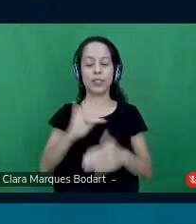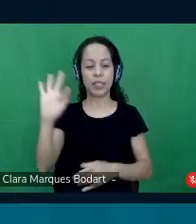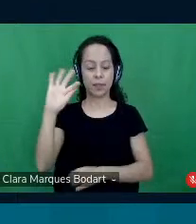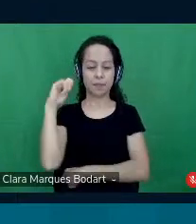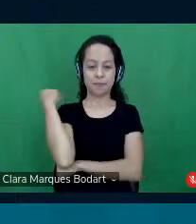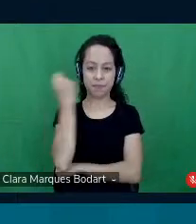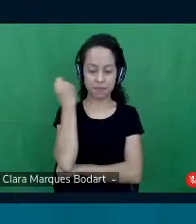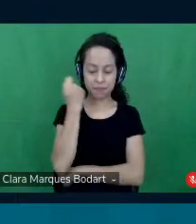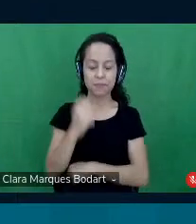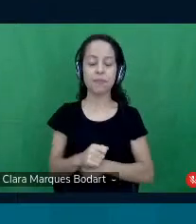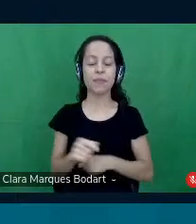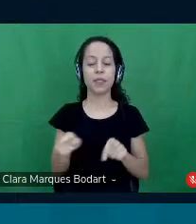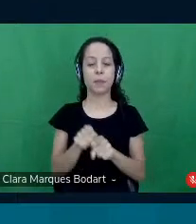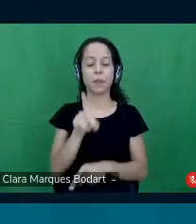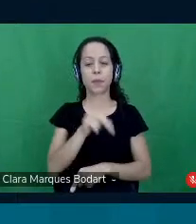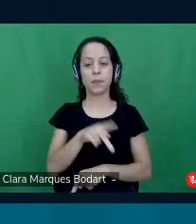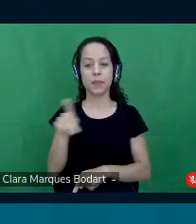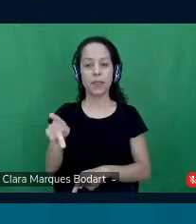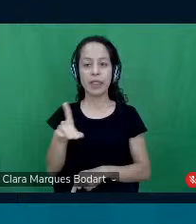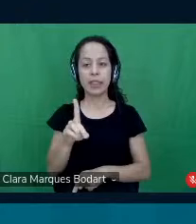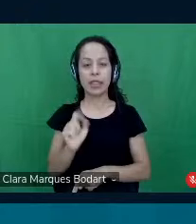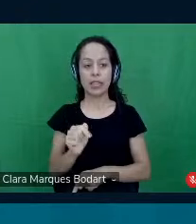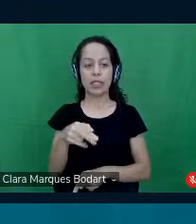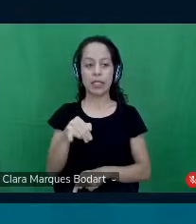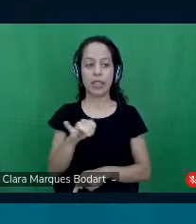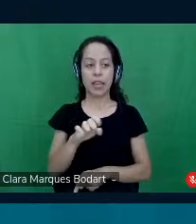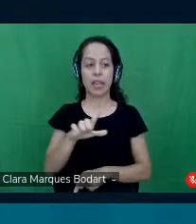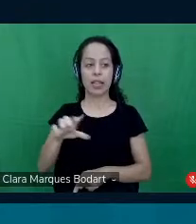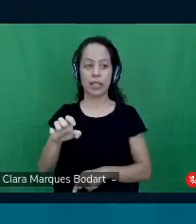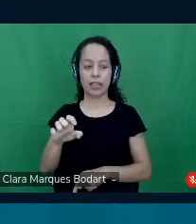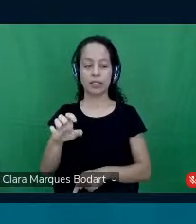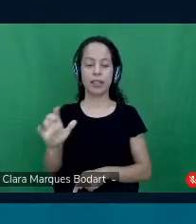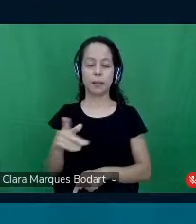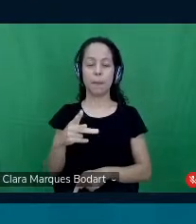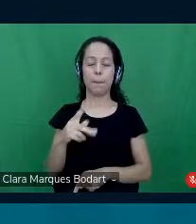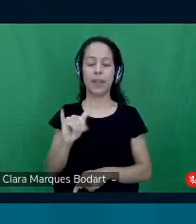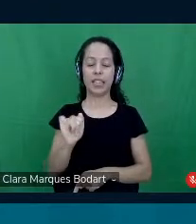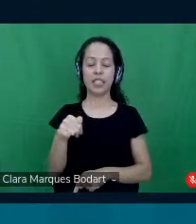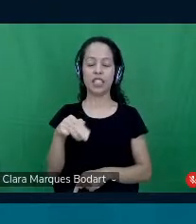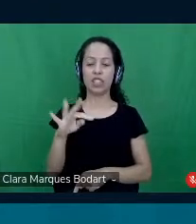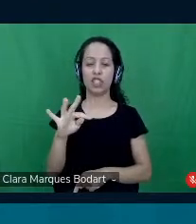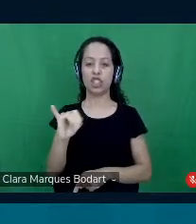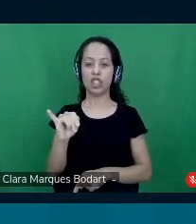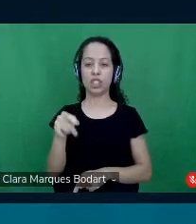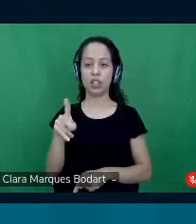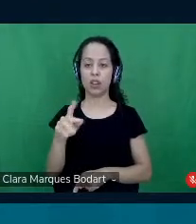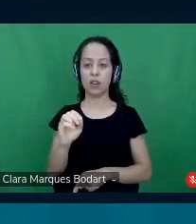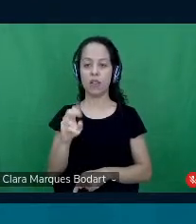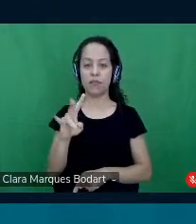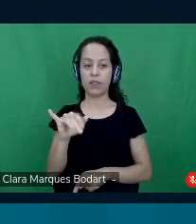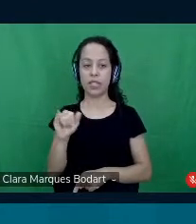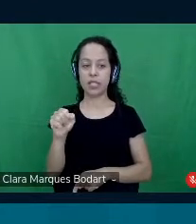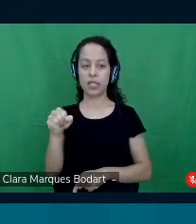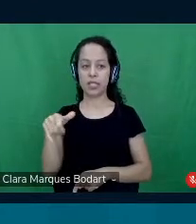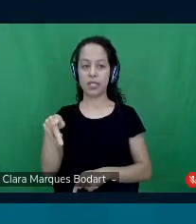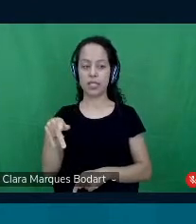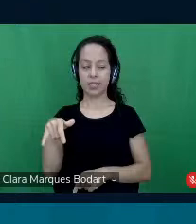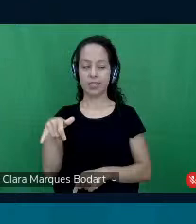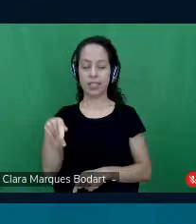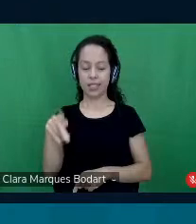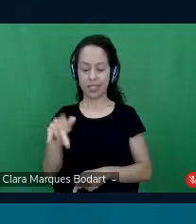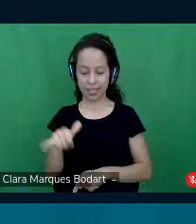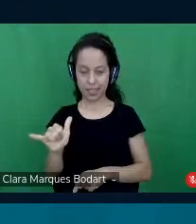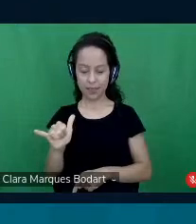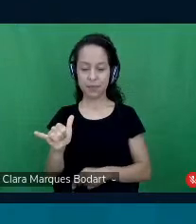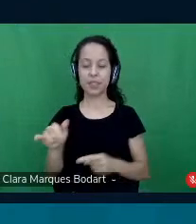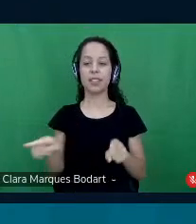Daniele Piontkowski, do IFES, o professor Davi Silva da Costa, do IF Baiano, a professora Débora Leite Silvano, do